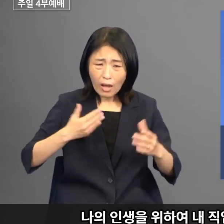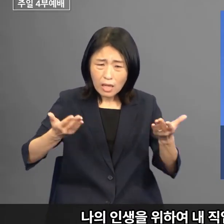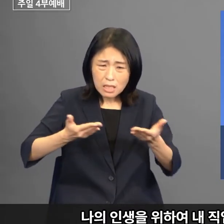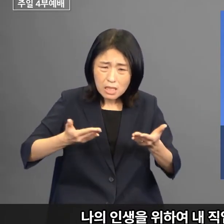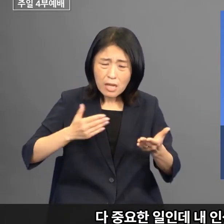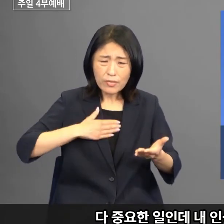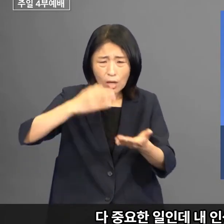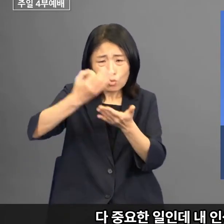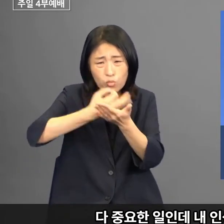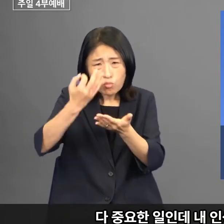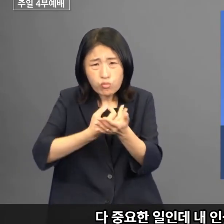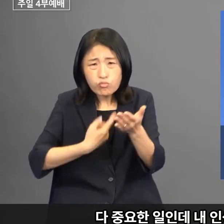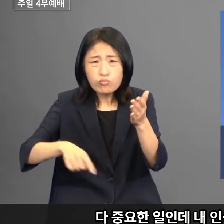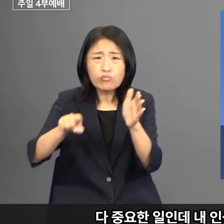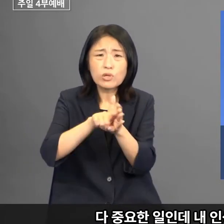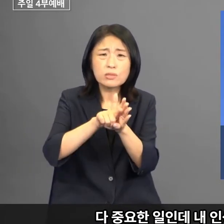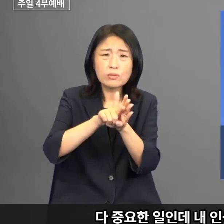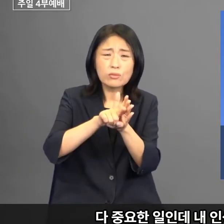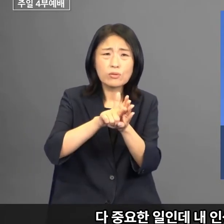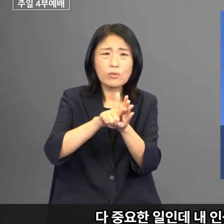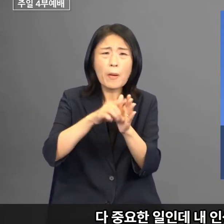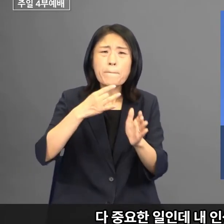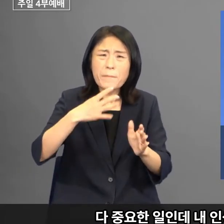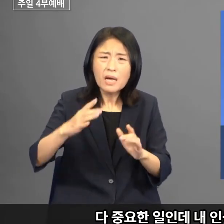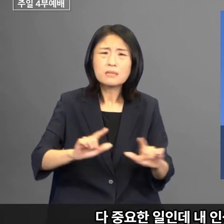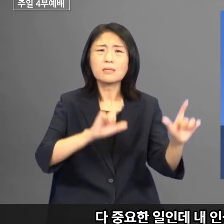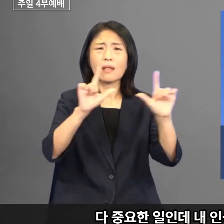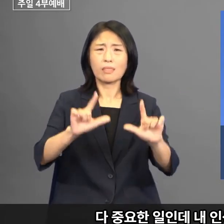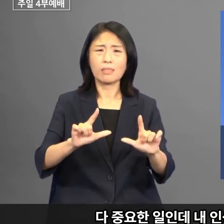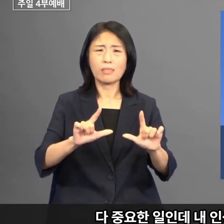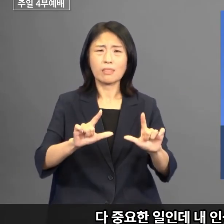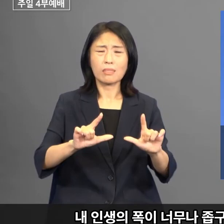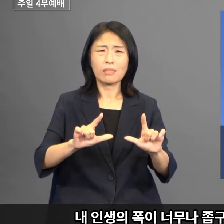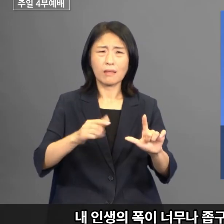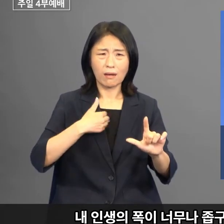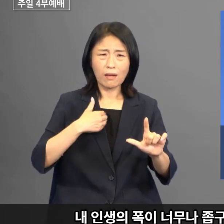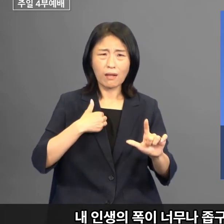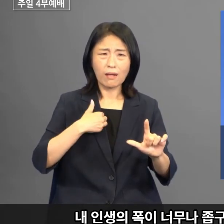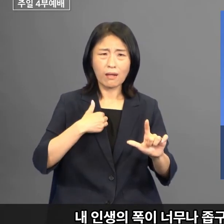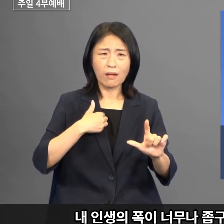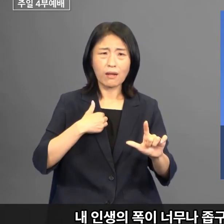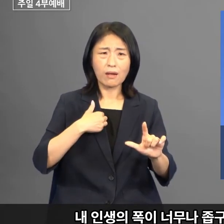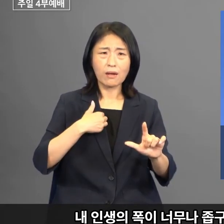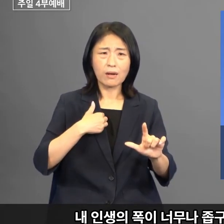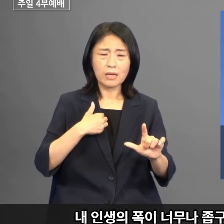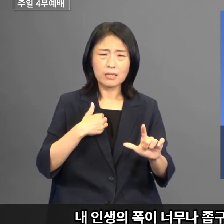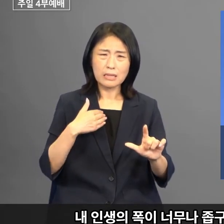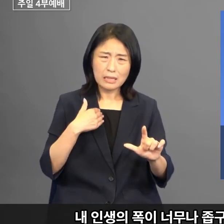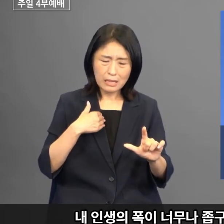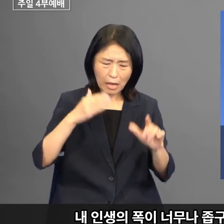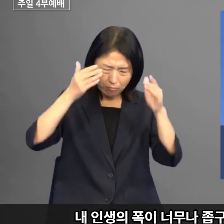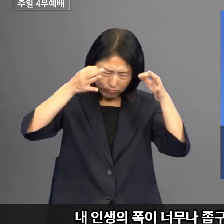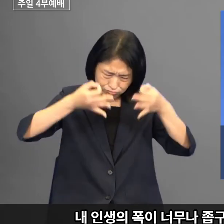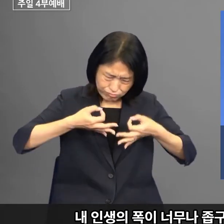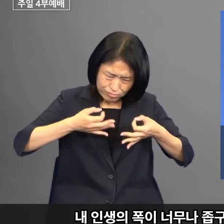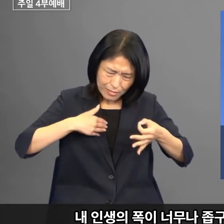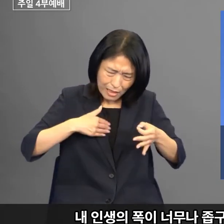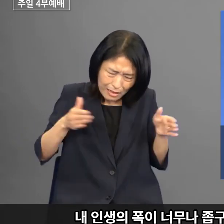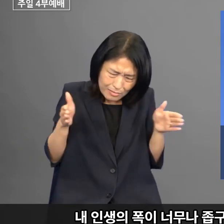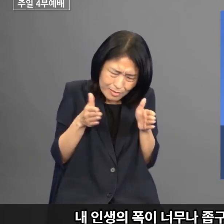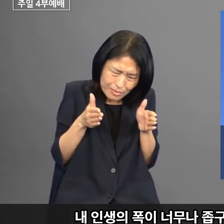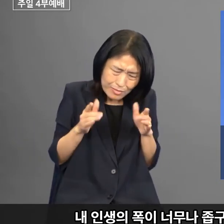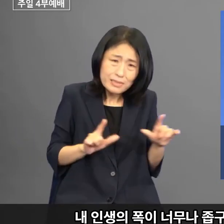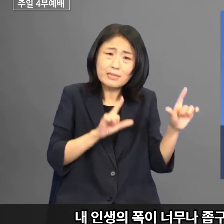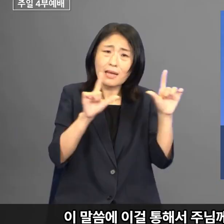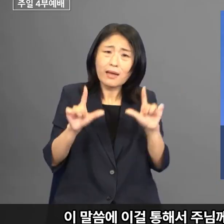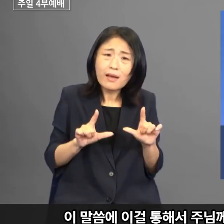돈을 벌기 위하여 다 중요한 일인데 내 인생이 거기에만 갇혀 있구나. 내 인생의 폭이 너무나 좁구나. 그것을